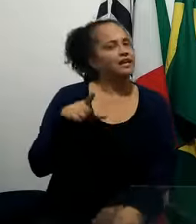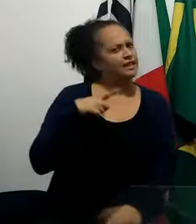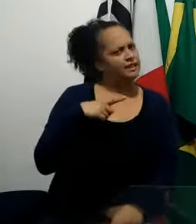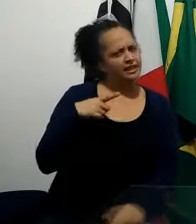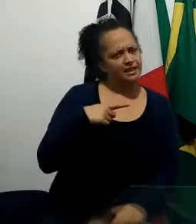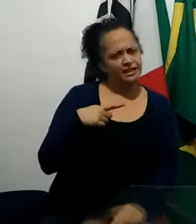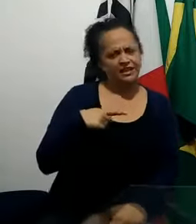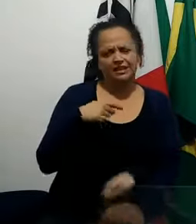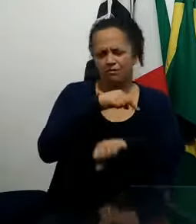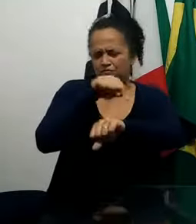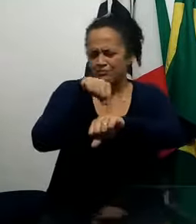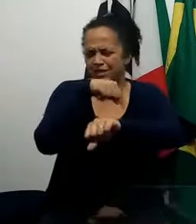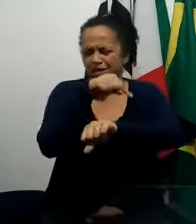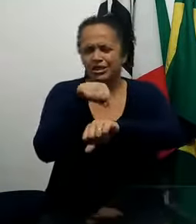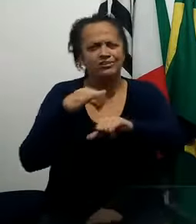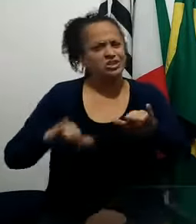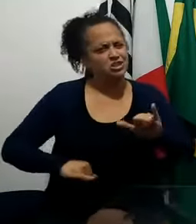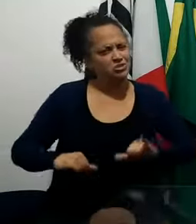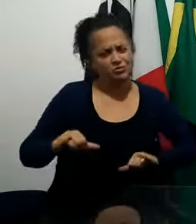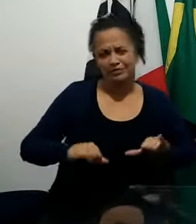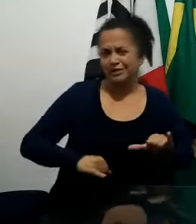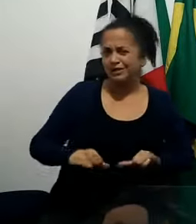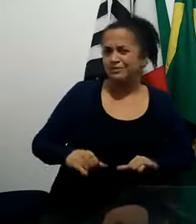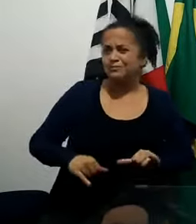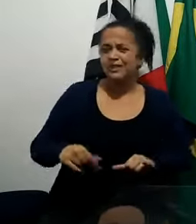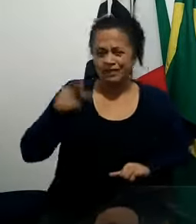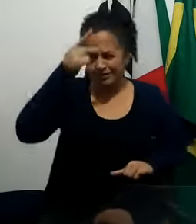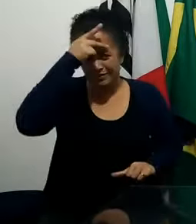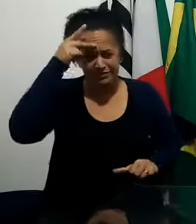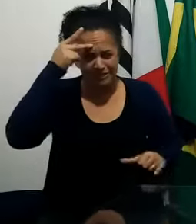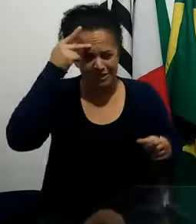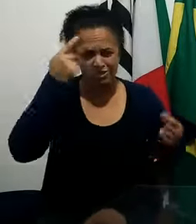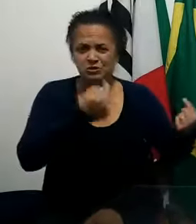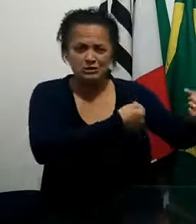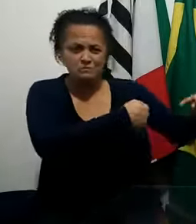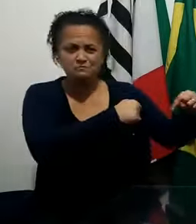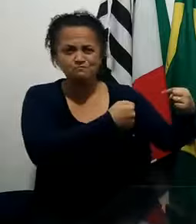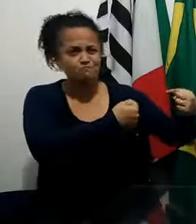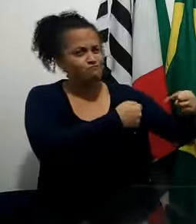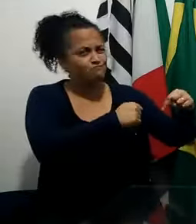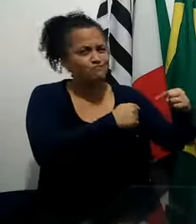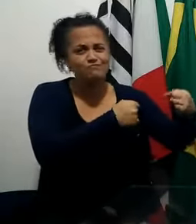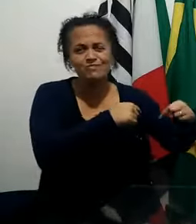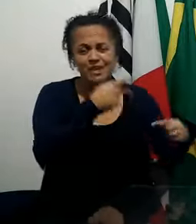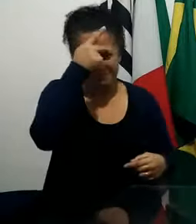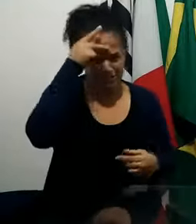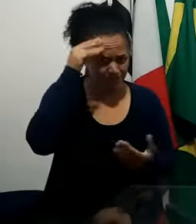de perseguição pavorosa contra os judeus e contra os